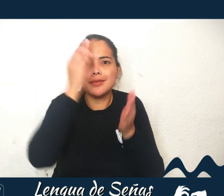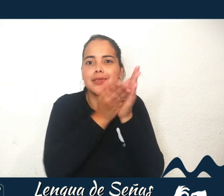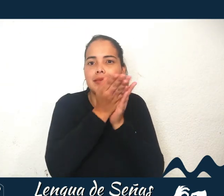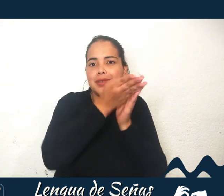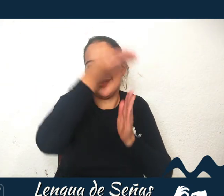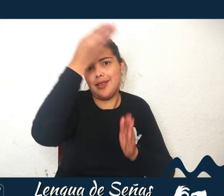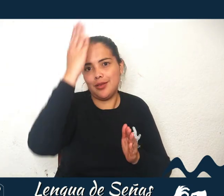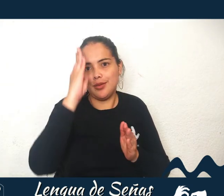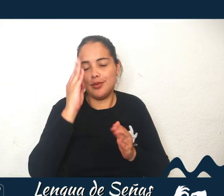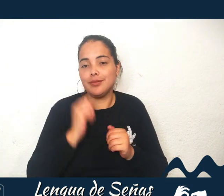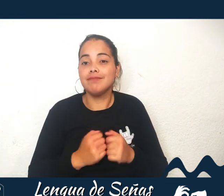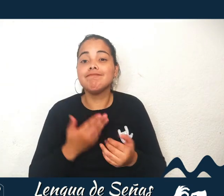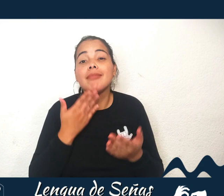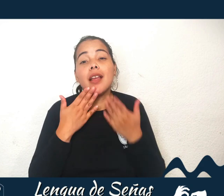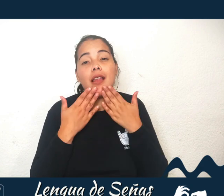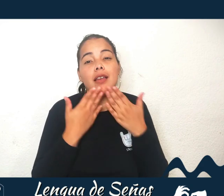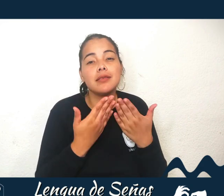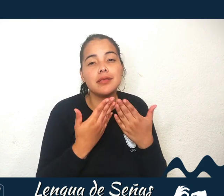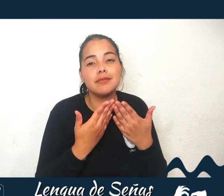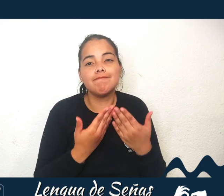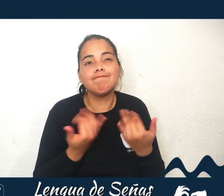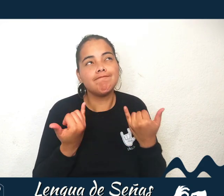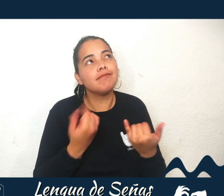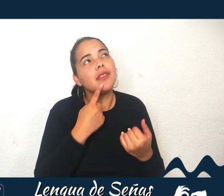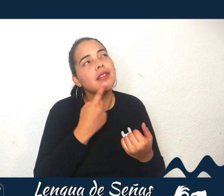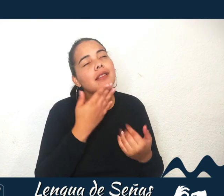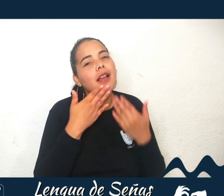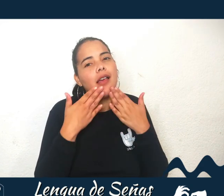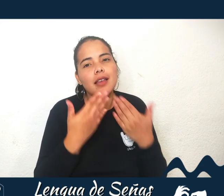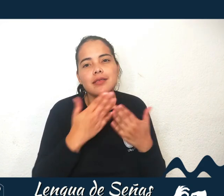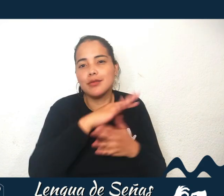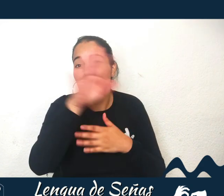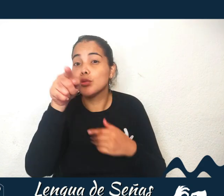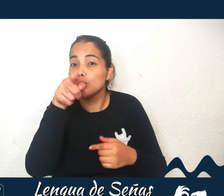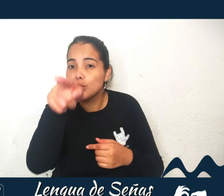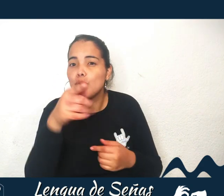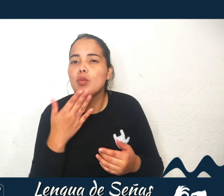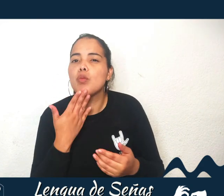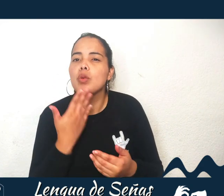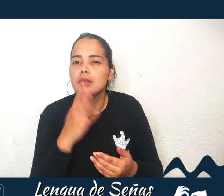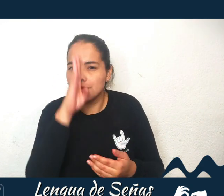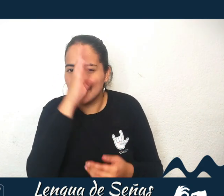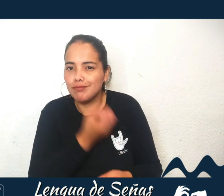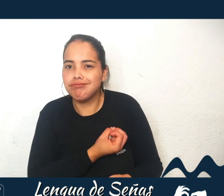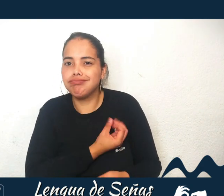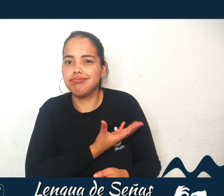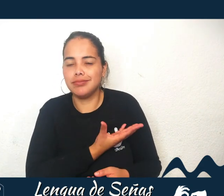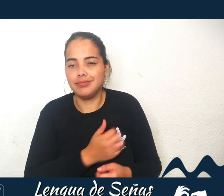de Dios. Gracias, como dijo Pablo, por su don inefable.